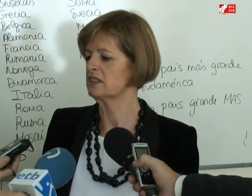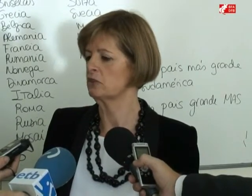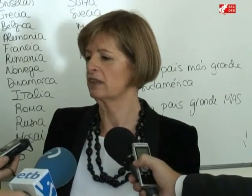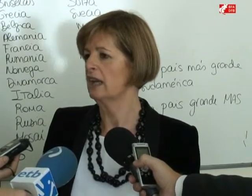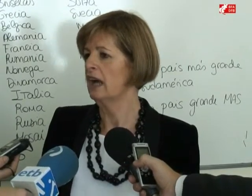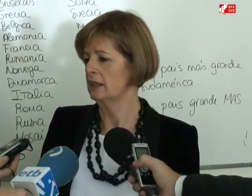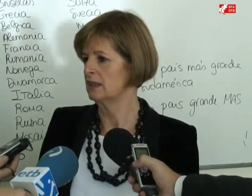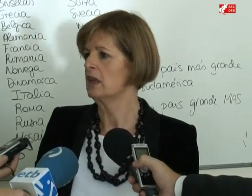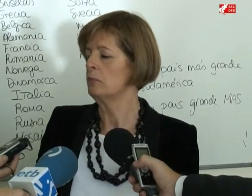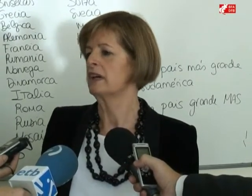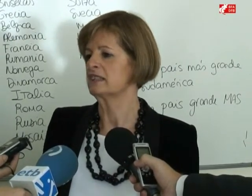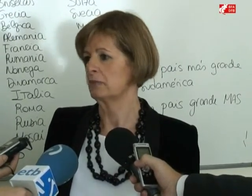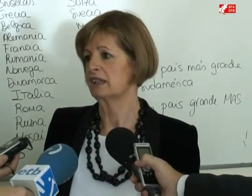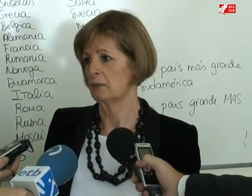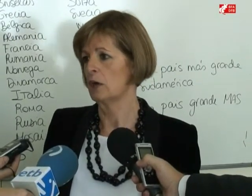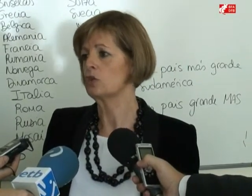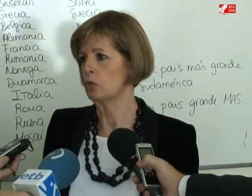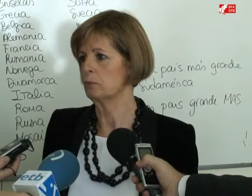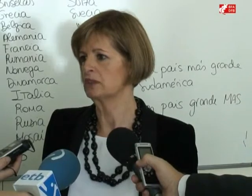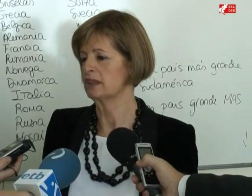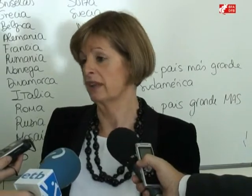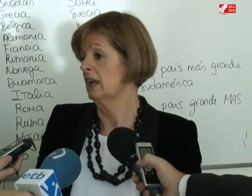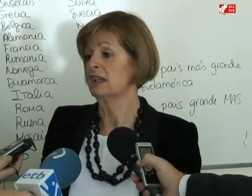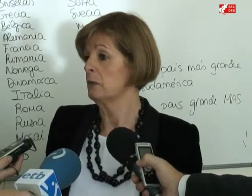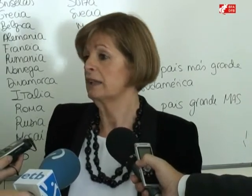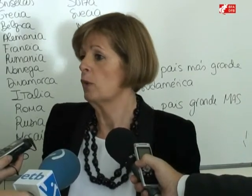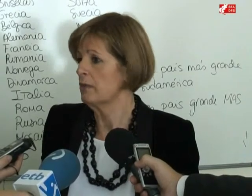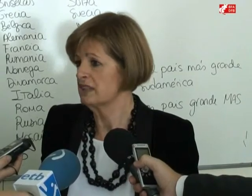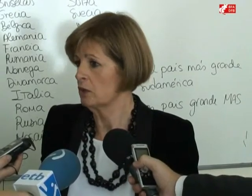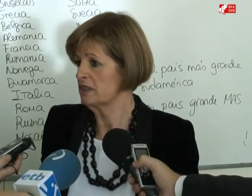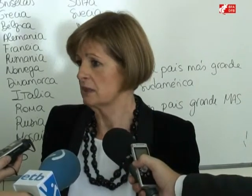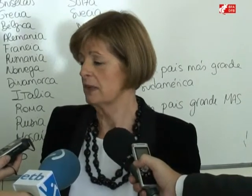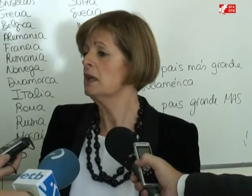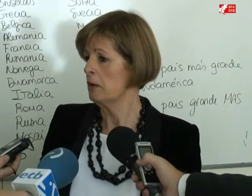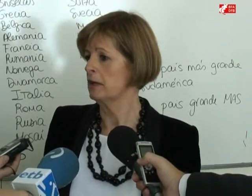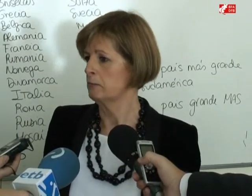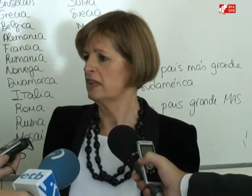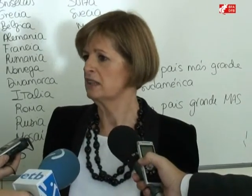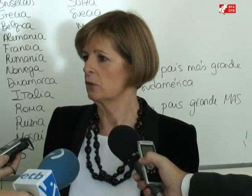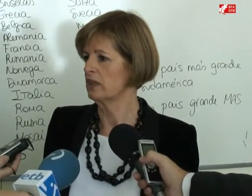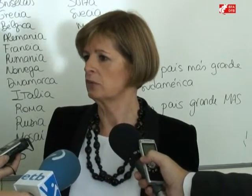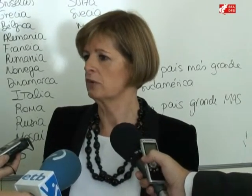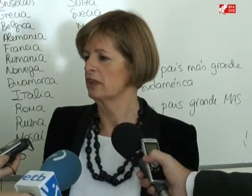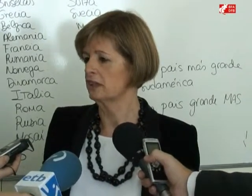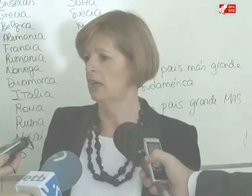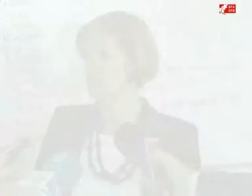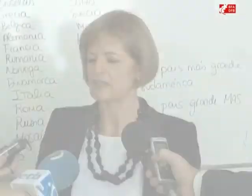poblazioaren aldetik zenbakia be oso importantea da. Eta bat o 10 izango baziren be merezi dago esfuerzo hori egitea. Pentsatzen